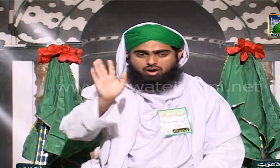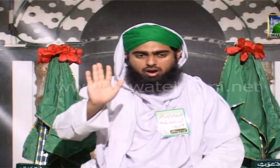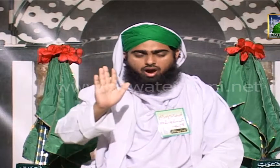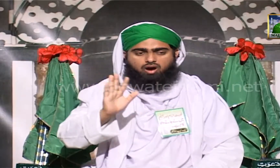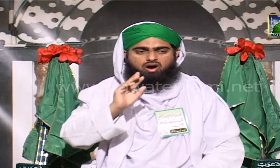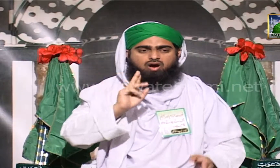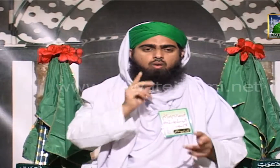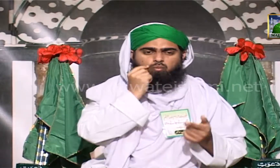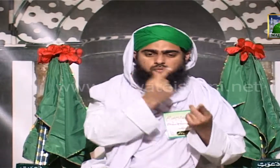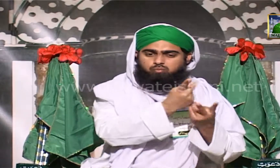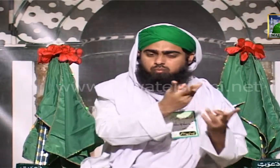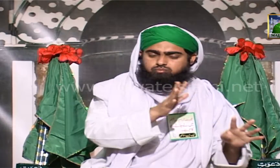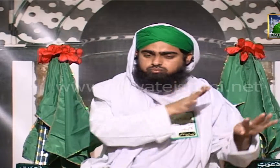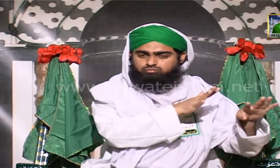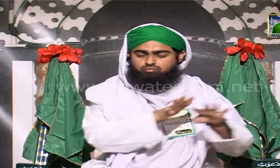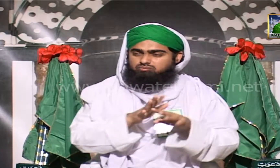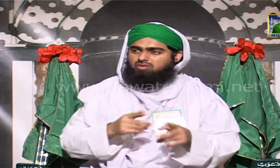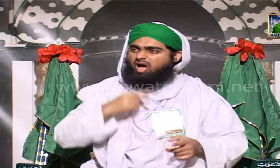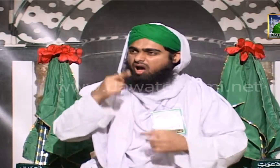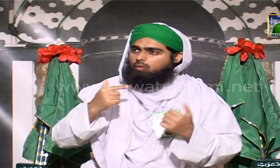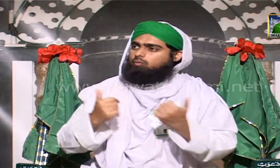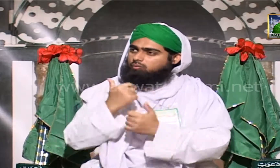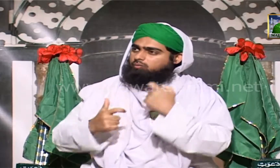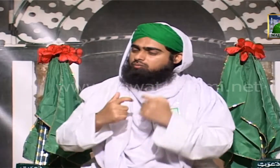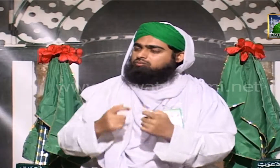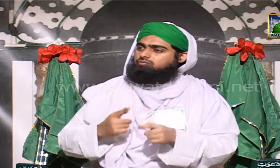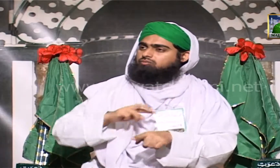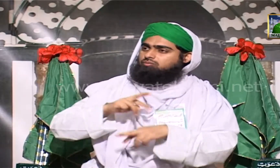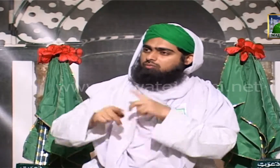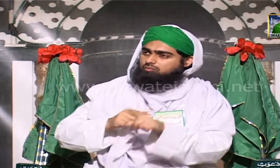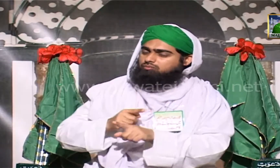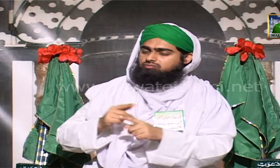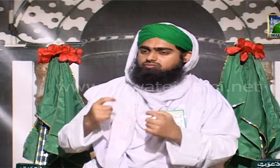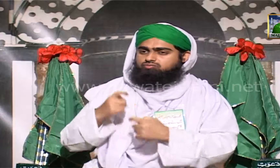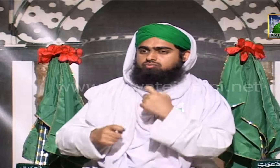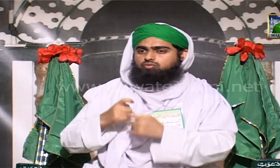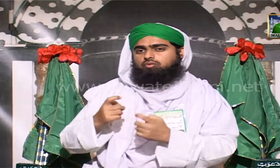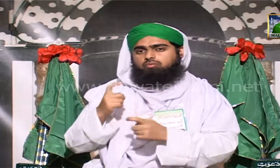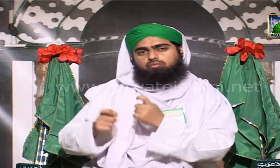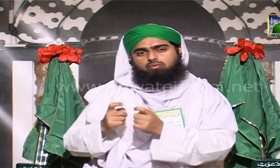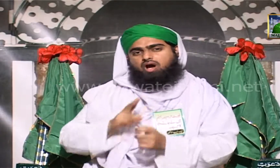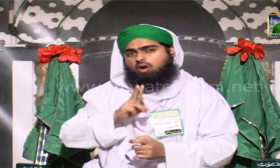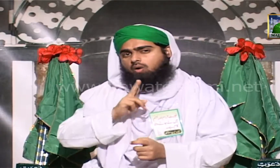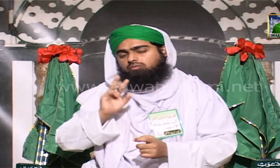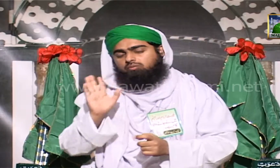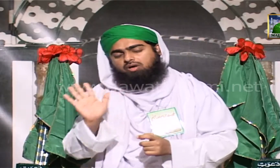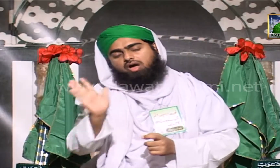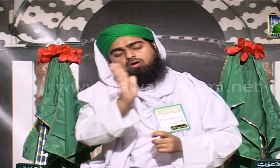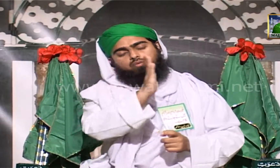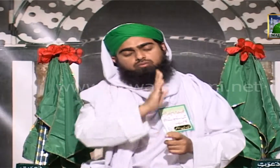ہیں, مشائخ کے خلاف بھی بولتے رہتے ہیں, بزرگوں کے خلاف بھی بولتے رہتے ہیں, کڑتے رہتے ہیں, چڑتے رہتے